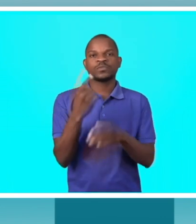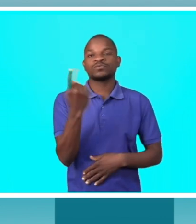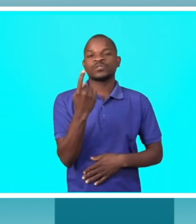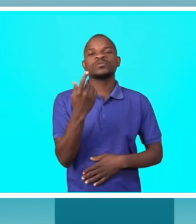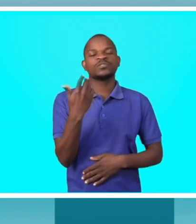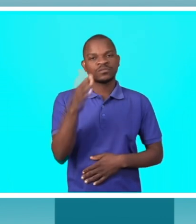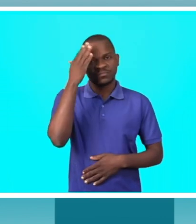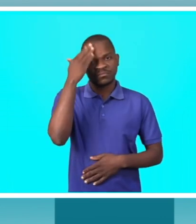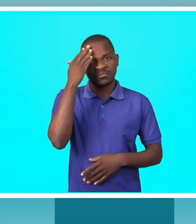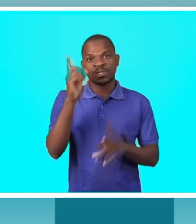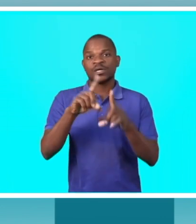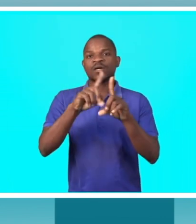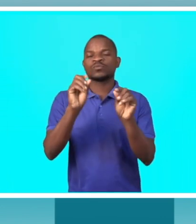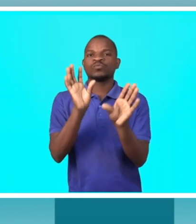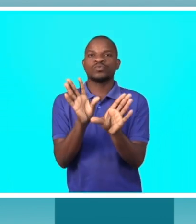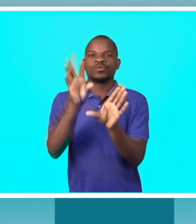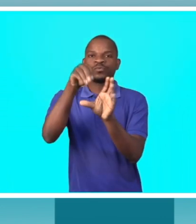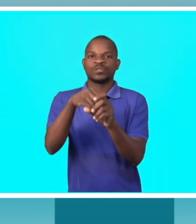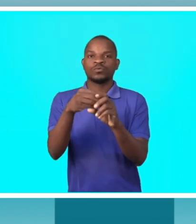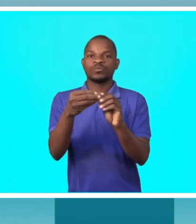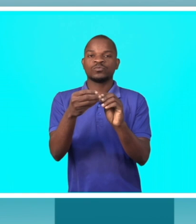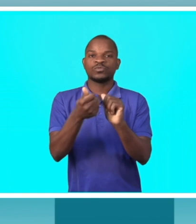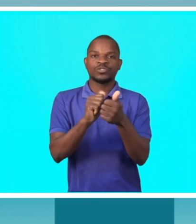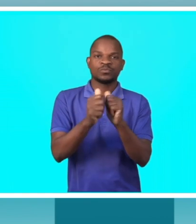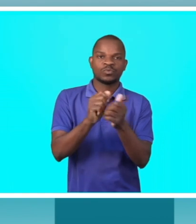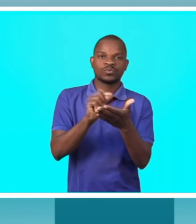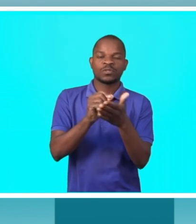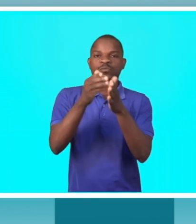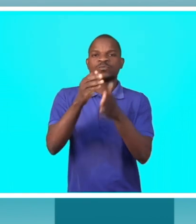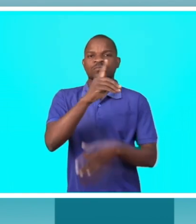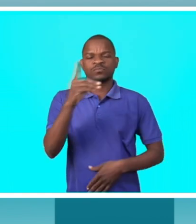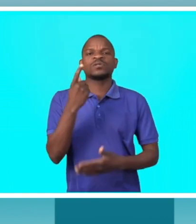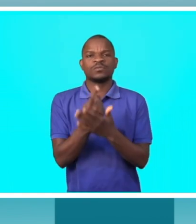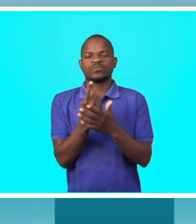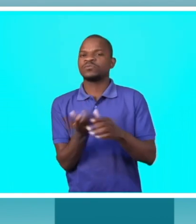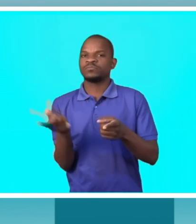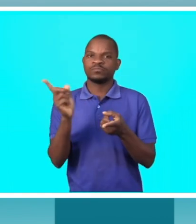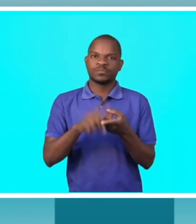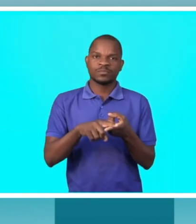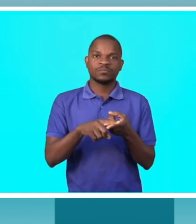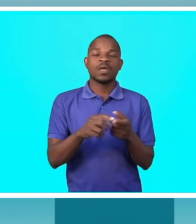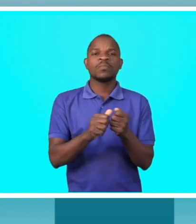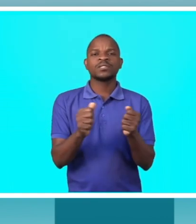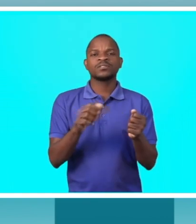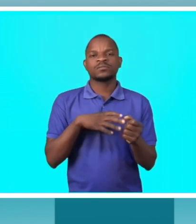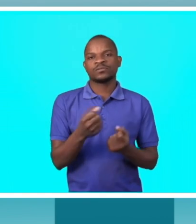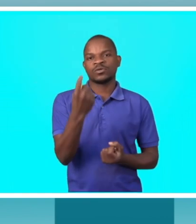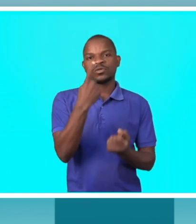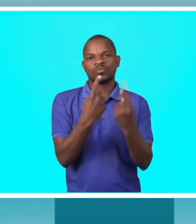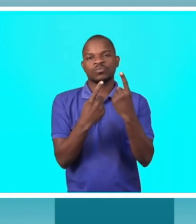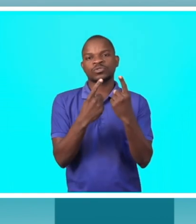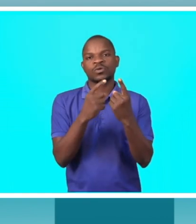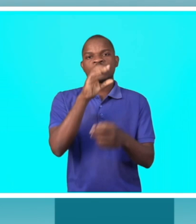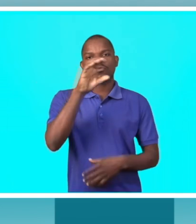Que a inclusão No desporto escolar De pessoas com deficiência Deve ser um fato Há